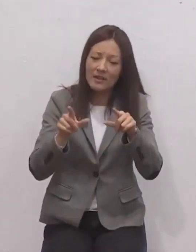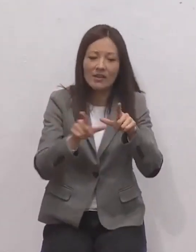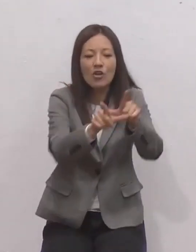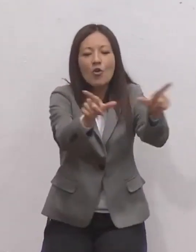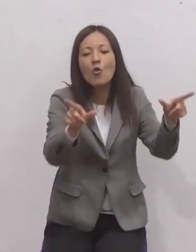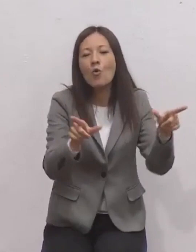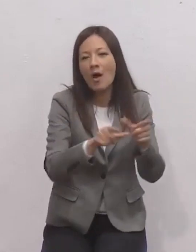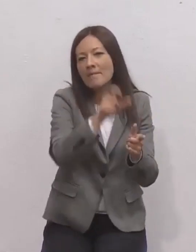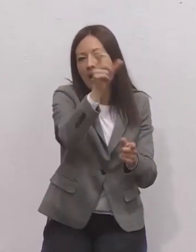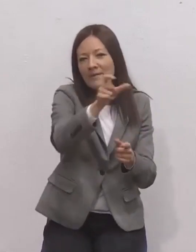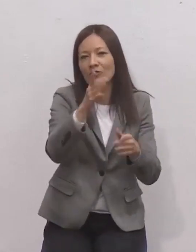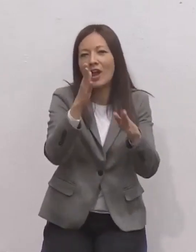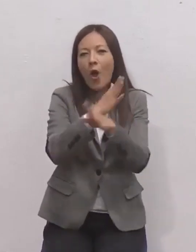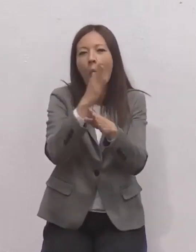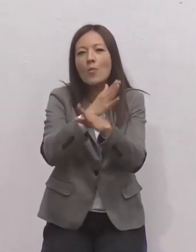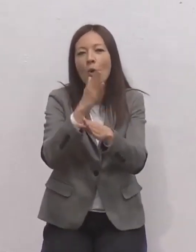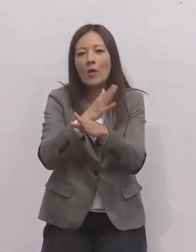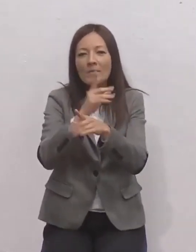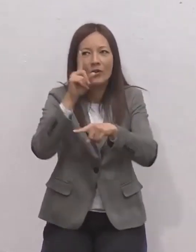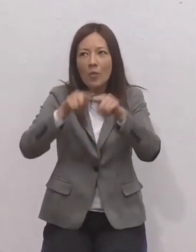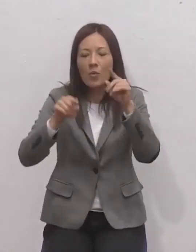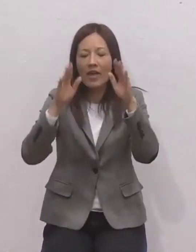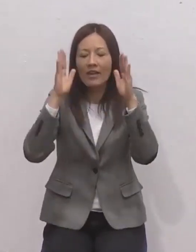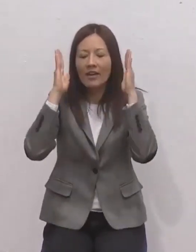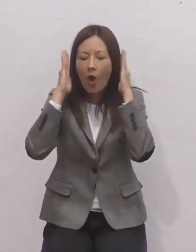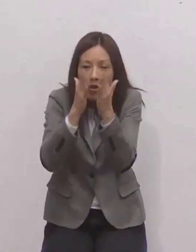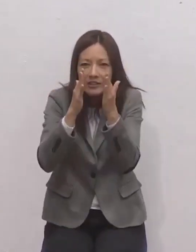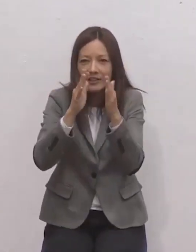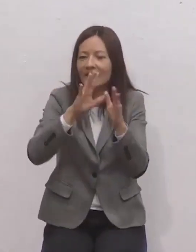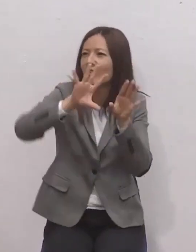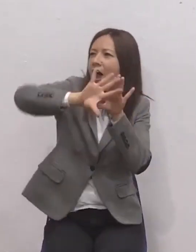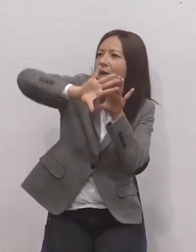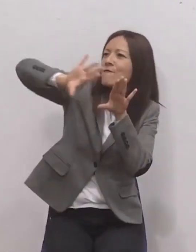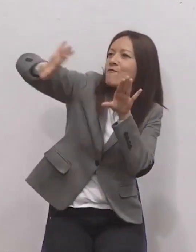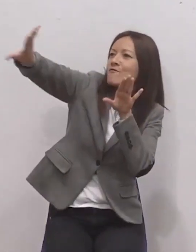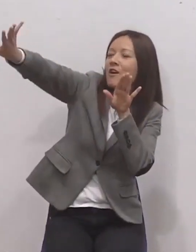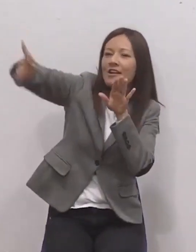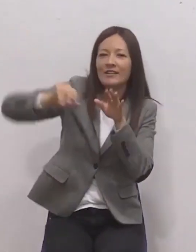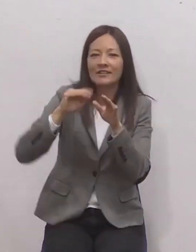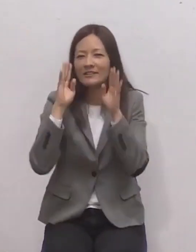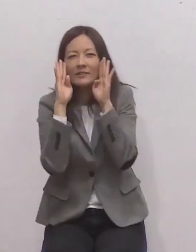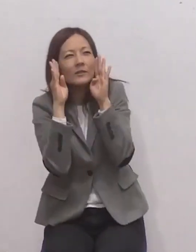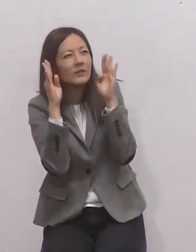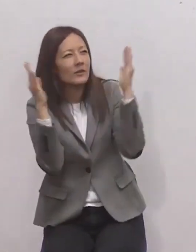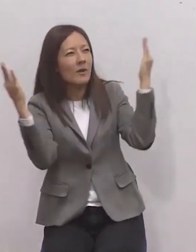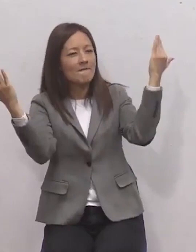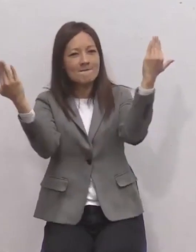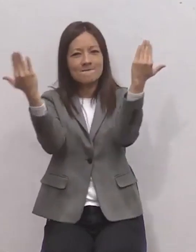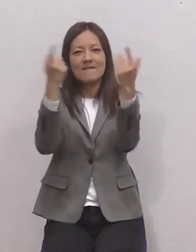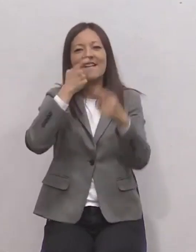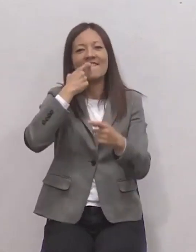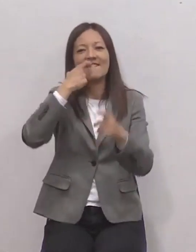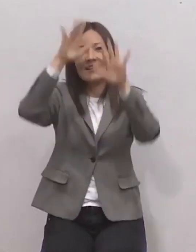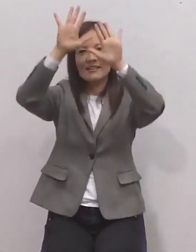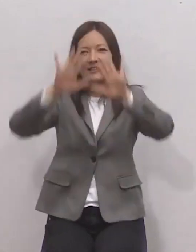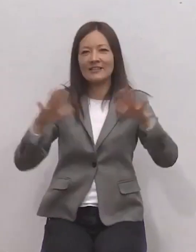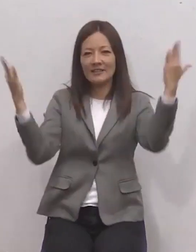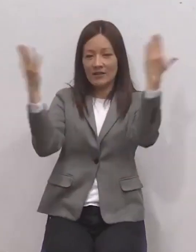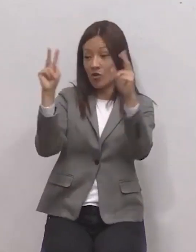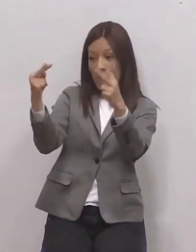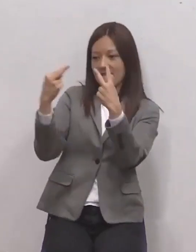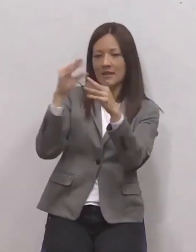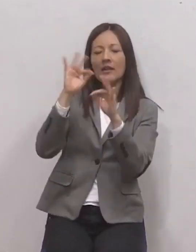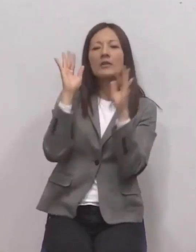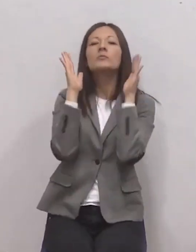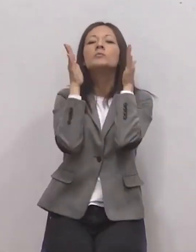TOC. ¿Sí? Ahí, un cubículo apartado de todos donde usted tenga ahí un vidrio polarizado para que no lo puedan ver a